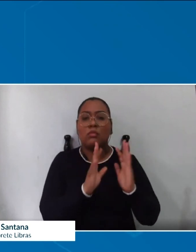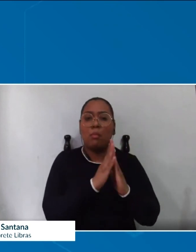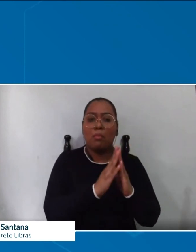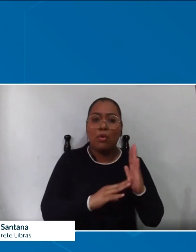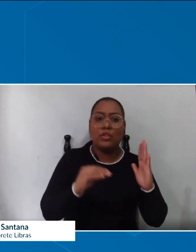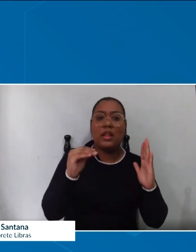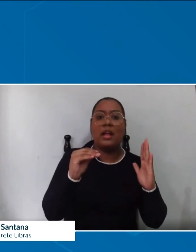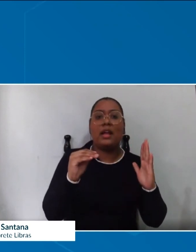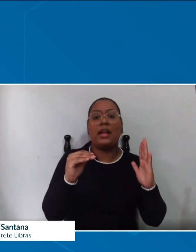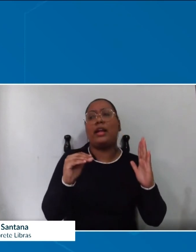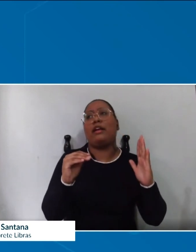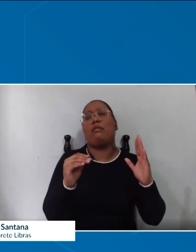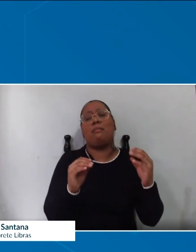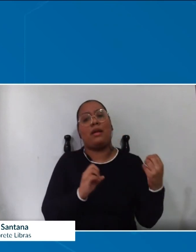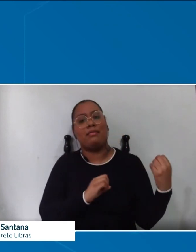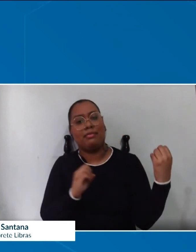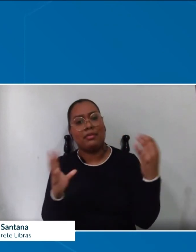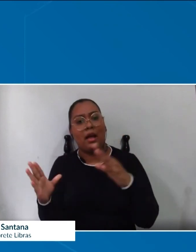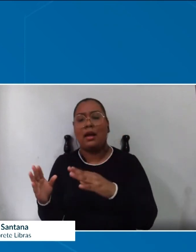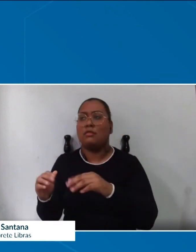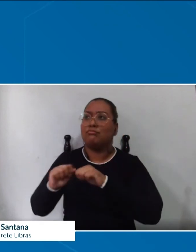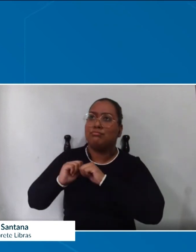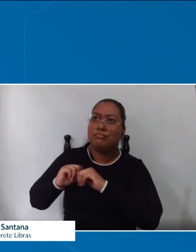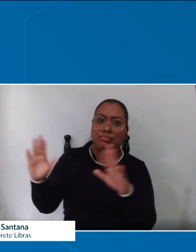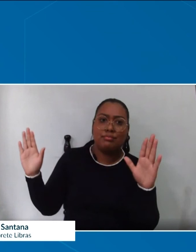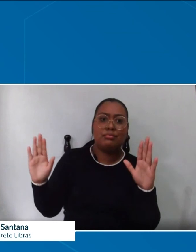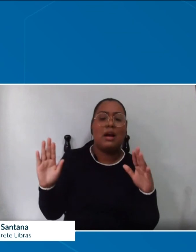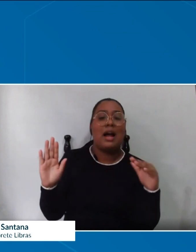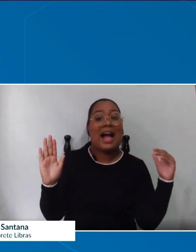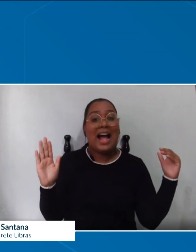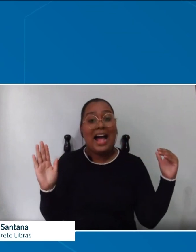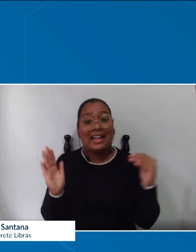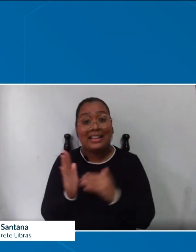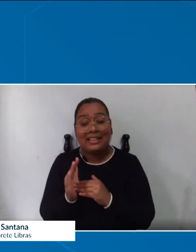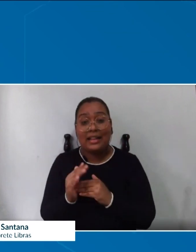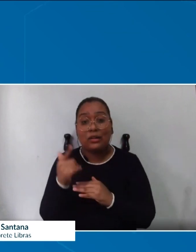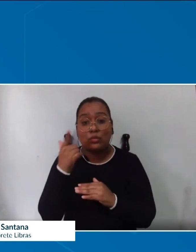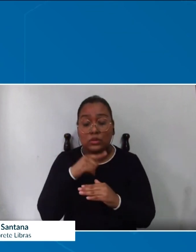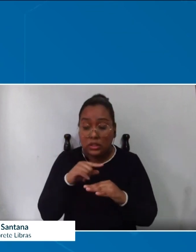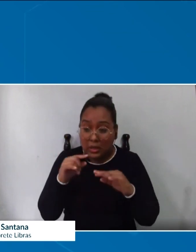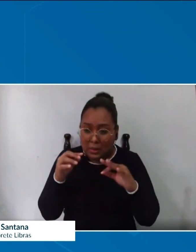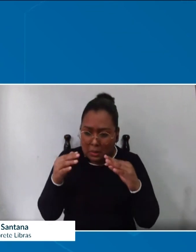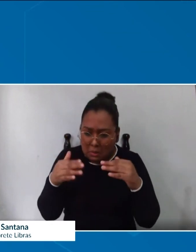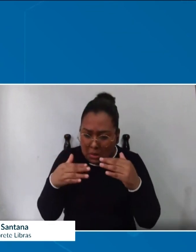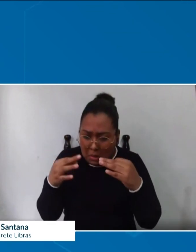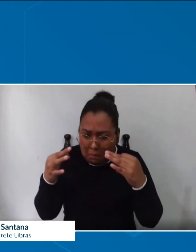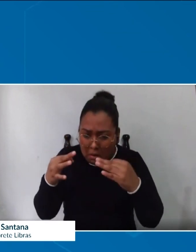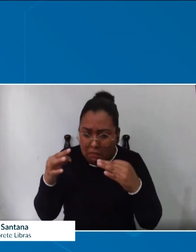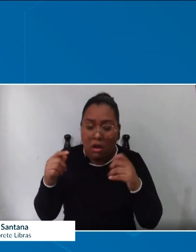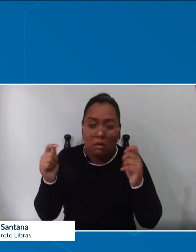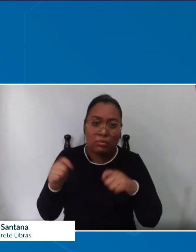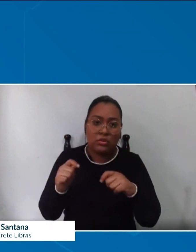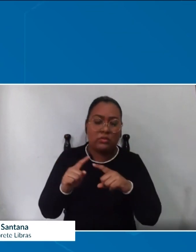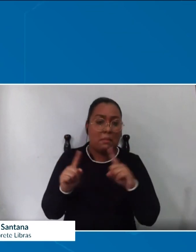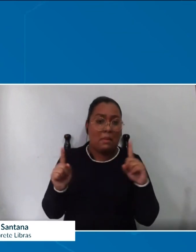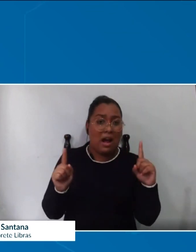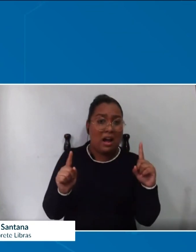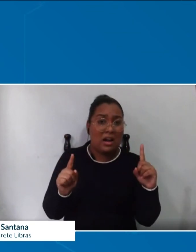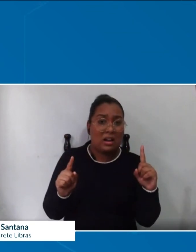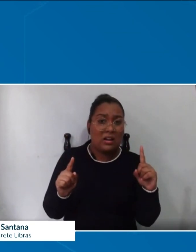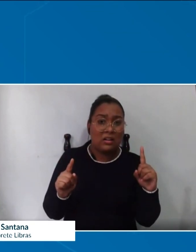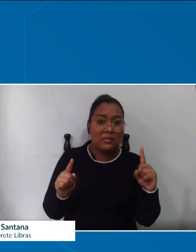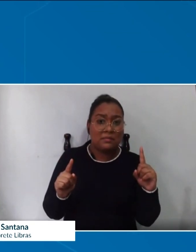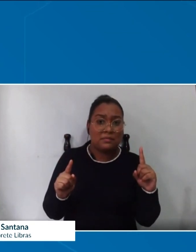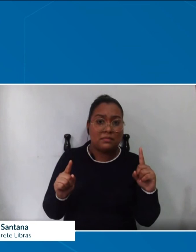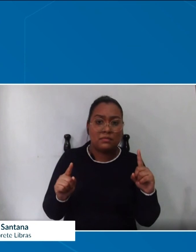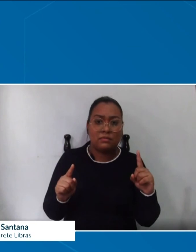para inserção no mercado e até você chegar a uma maturidade de ver isso aí. Agora, nada disso é tirado